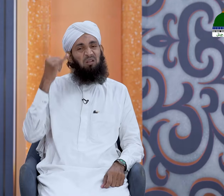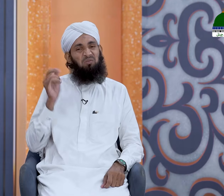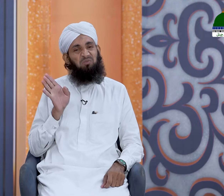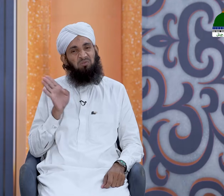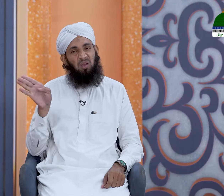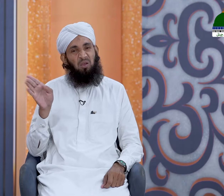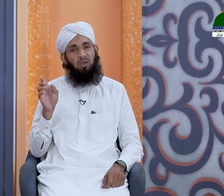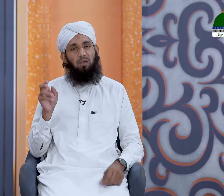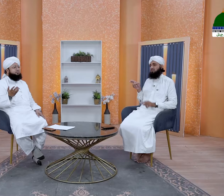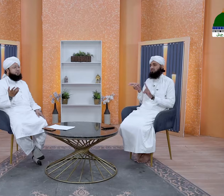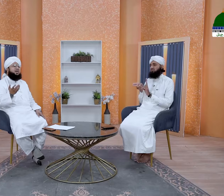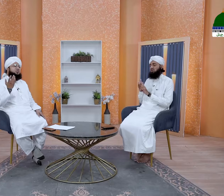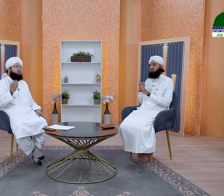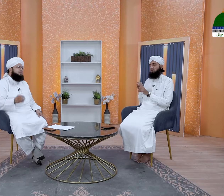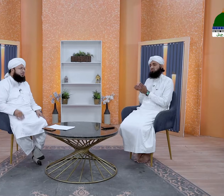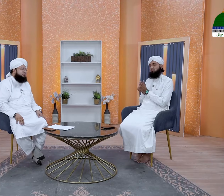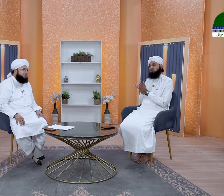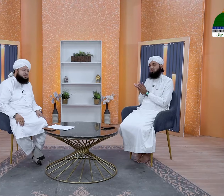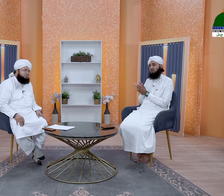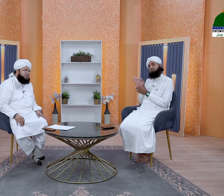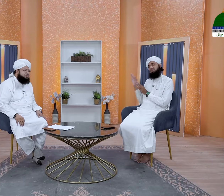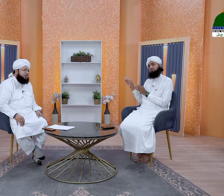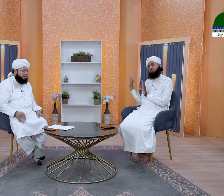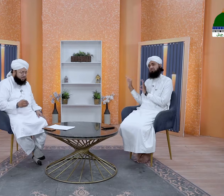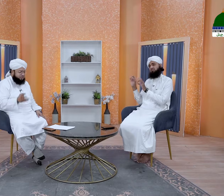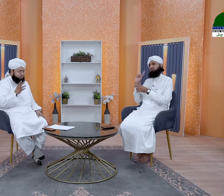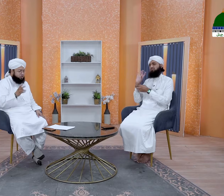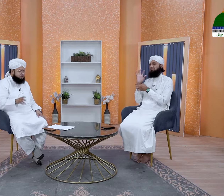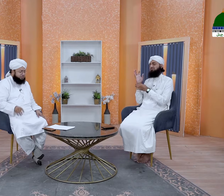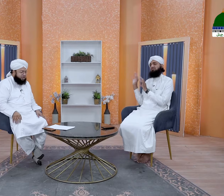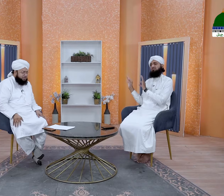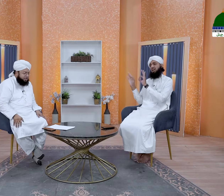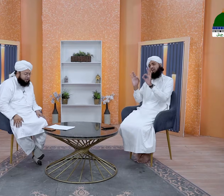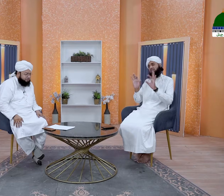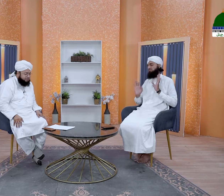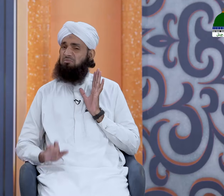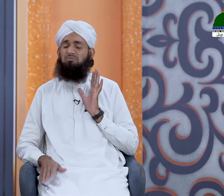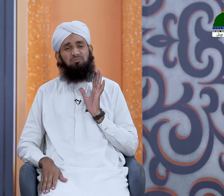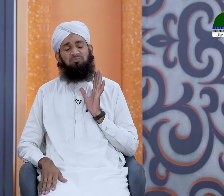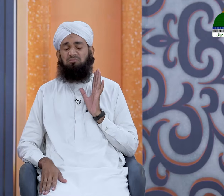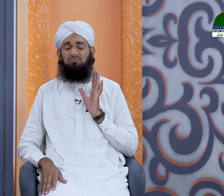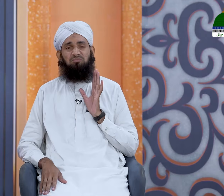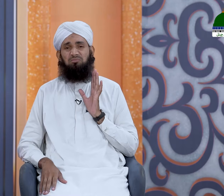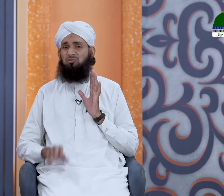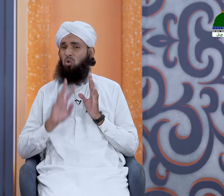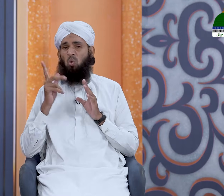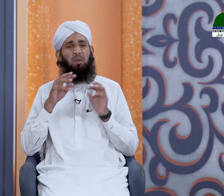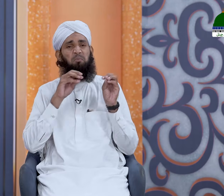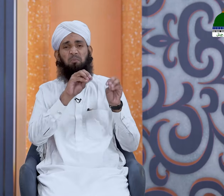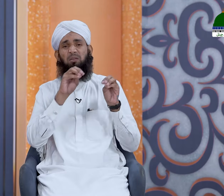کہ بھئی سب مطلبی ہیں، ساری دنیا مطلبی ہے، سب مطلبی ہیں، یہ دوست بھی مطلبی نکلا، کوئی کسی کے کام نہیں آتا، کوئی کسی